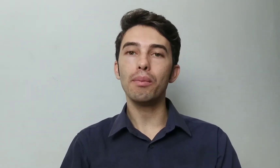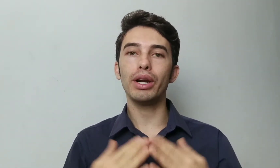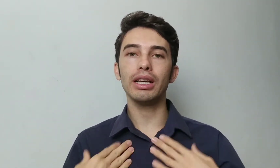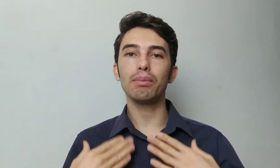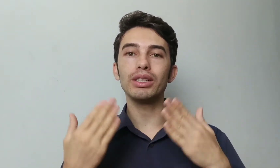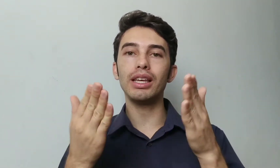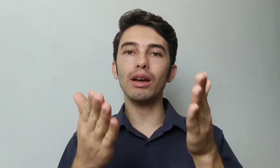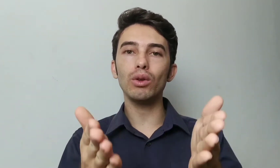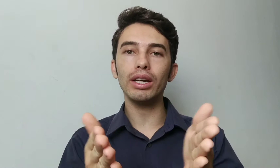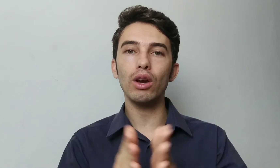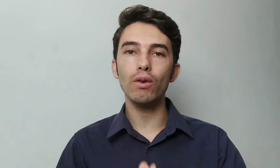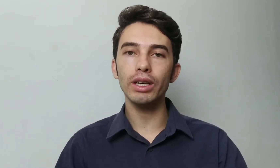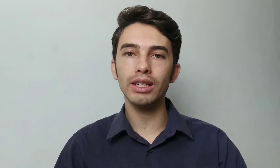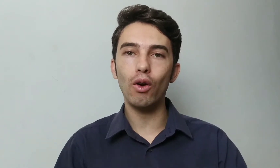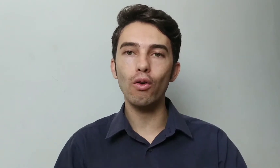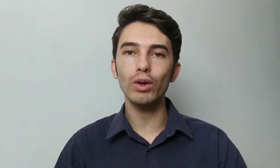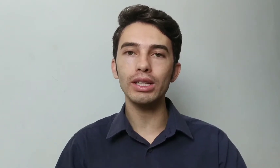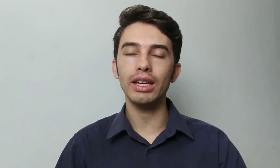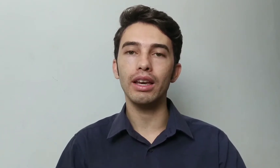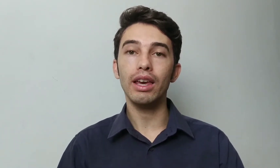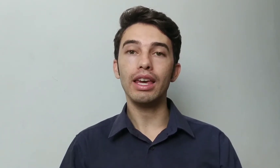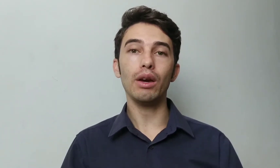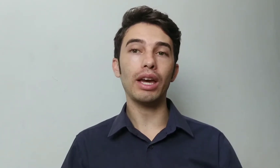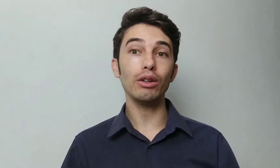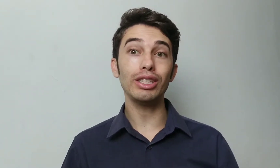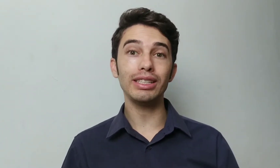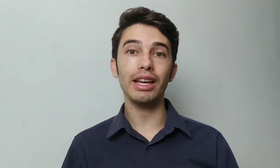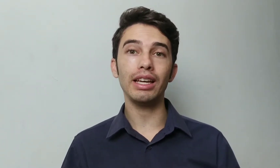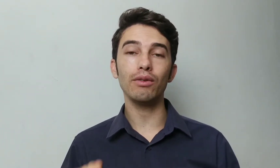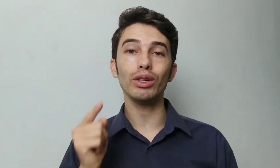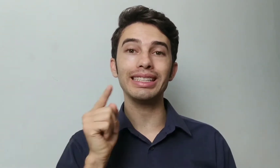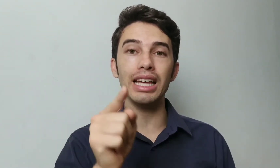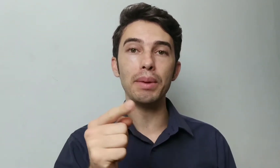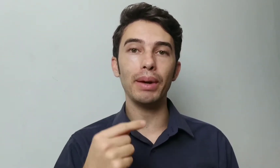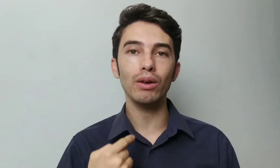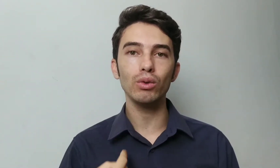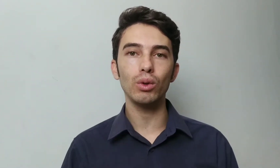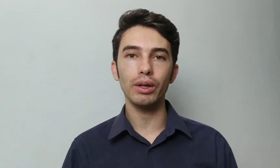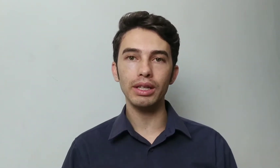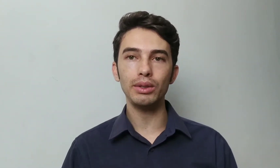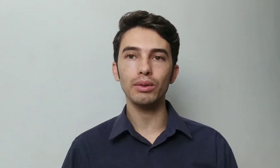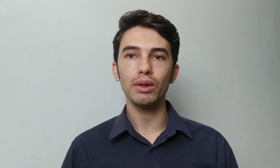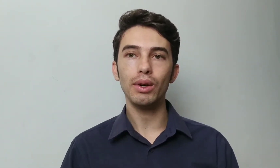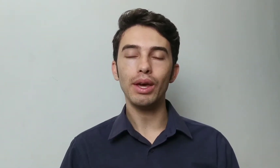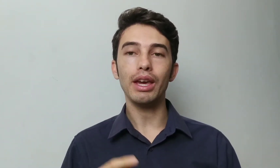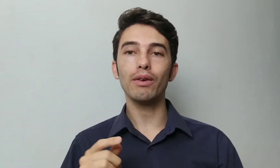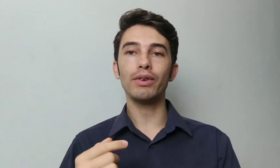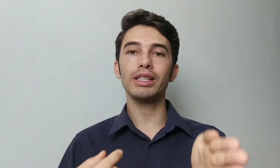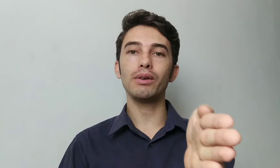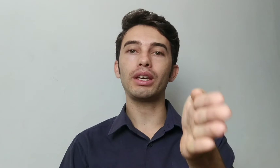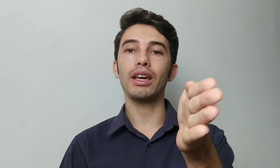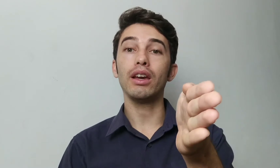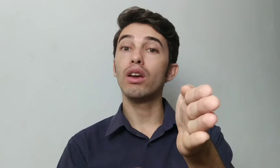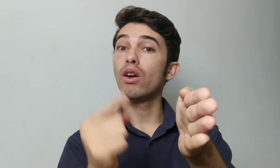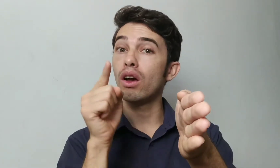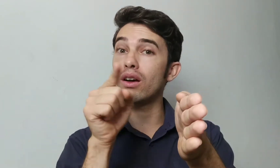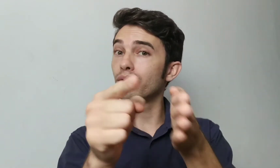exemplo, se eu estou aqui conversando com você e eu quero dizer que você me perguntou isso, eu vou fazer o quê? Você